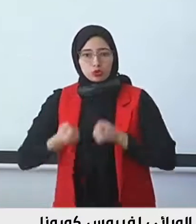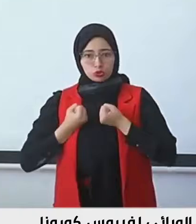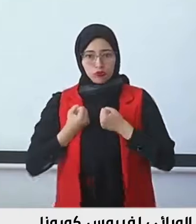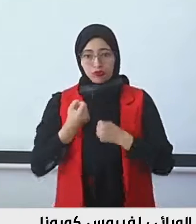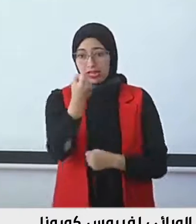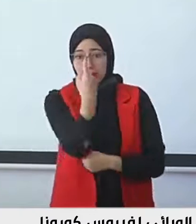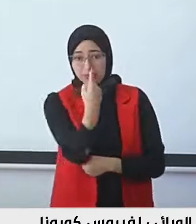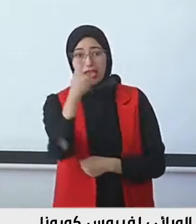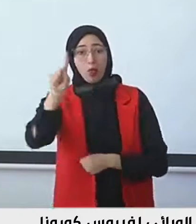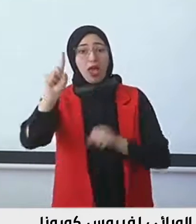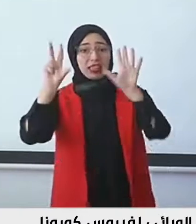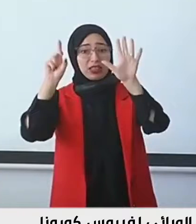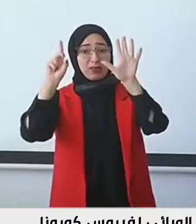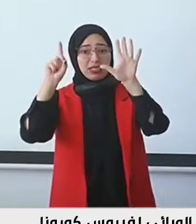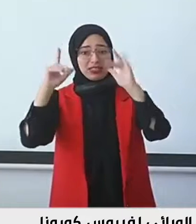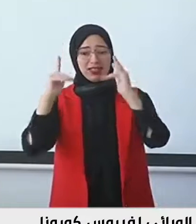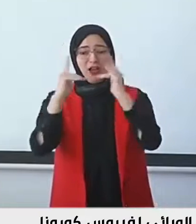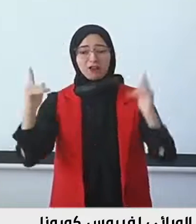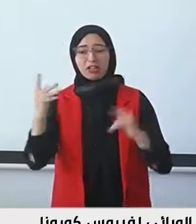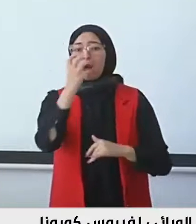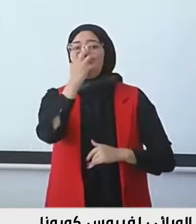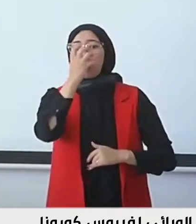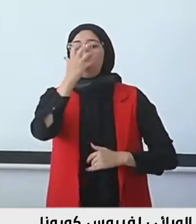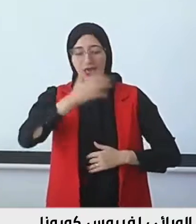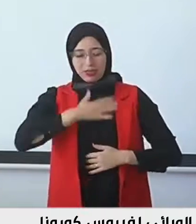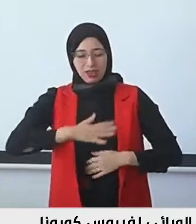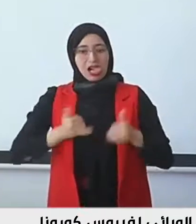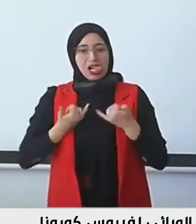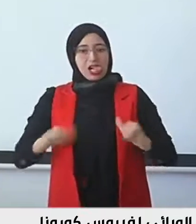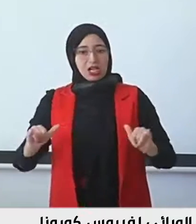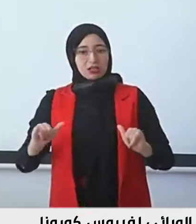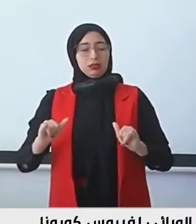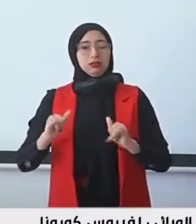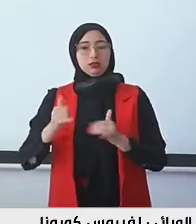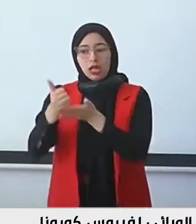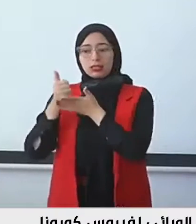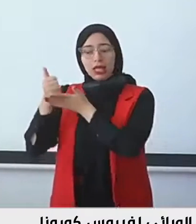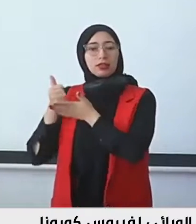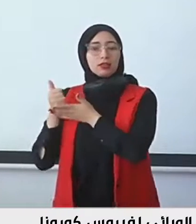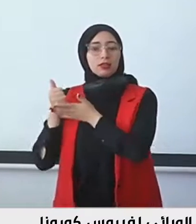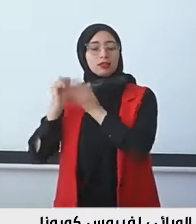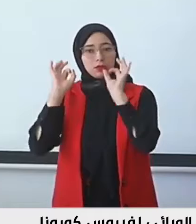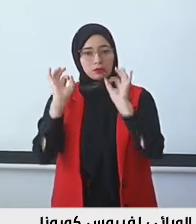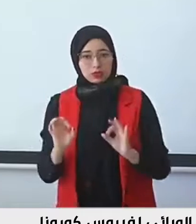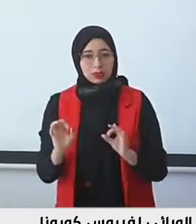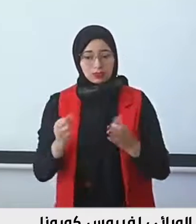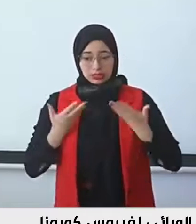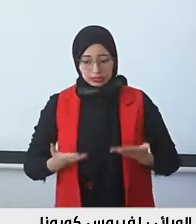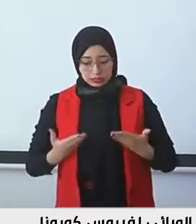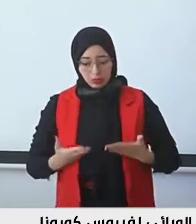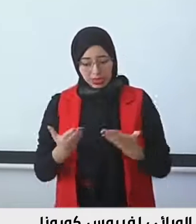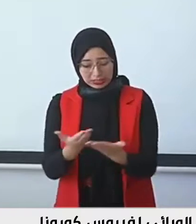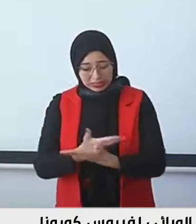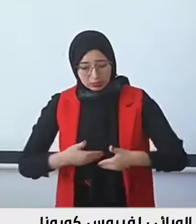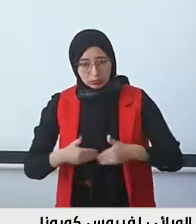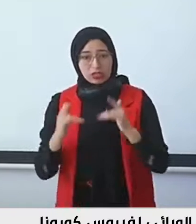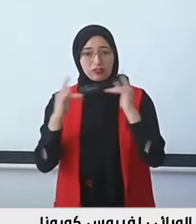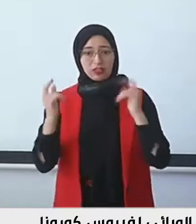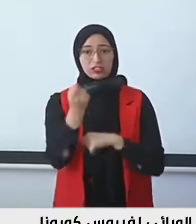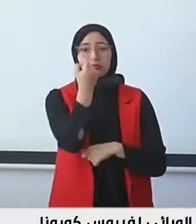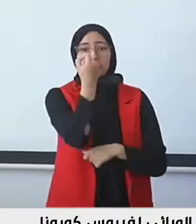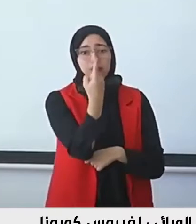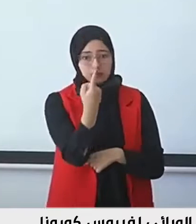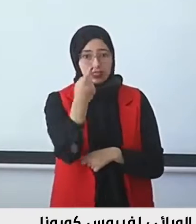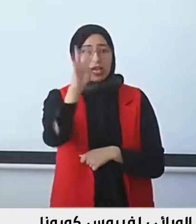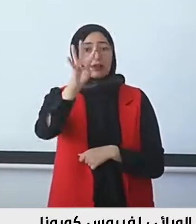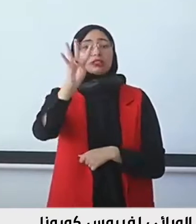مش نتجاوز حتى العدد المعلن عليه 222 سرير. حاليا في السرة هذه